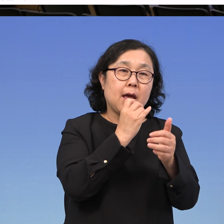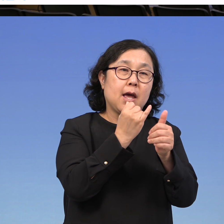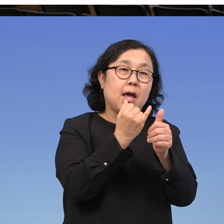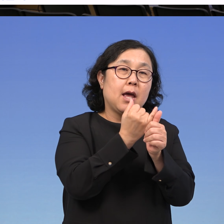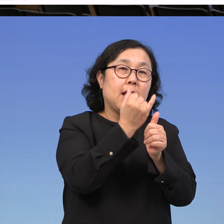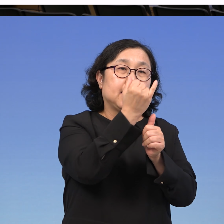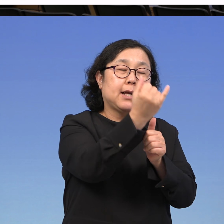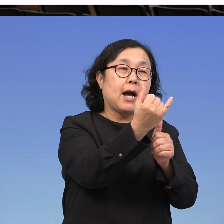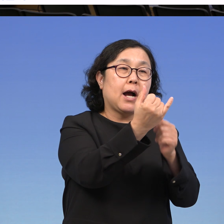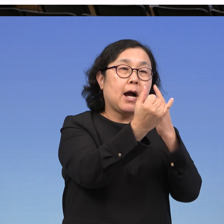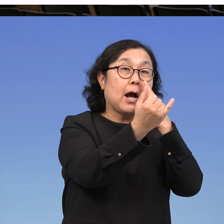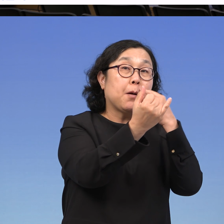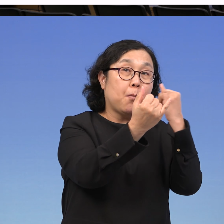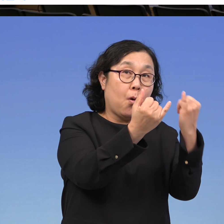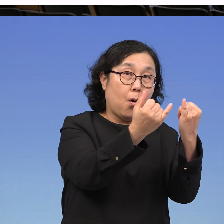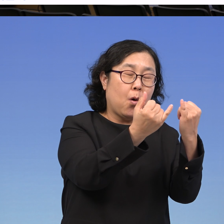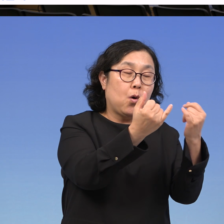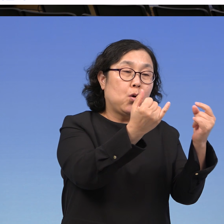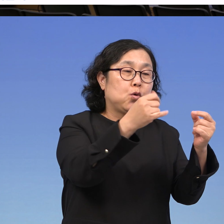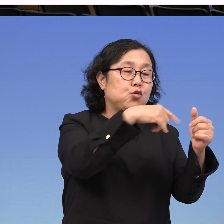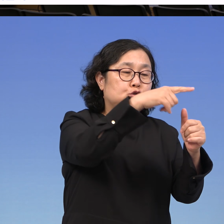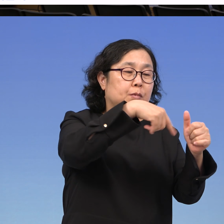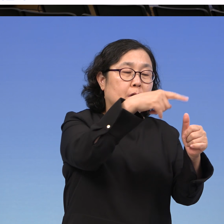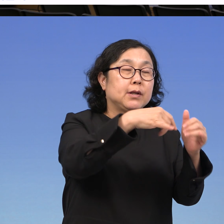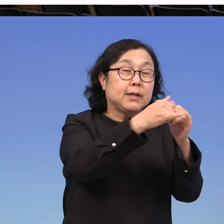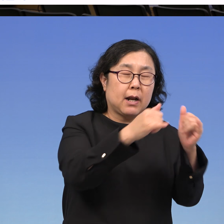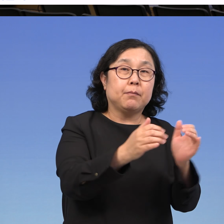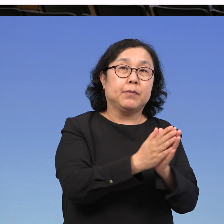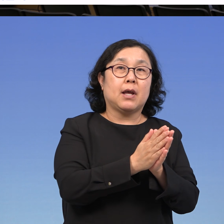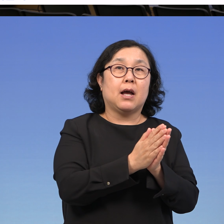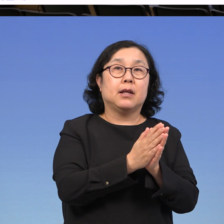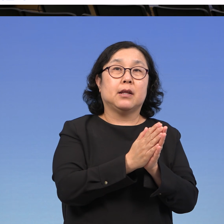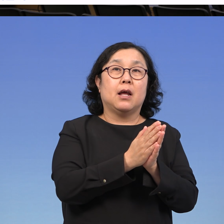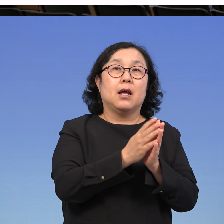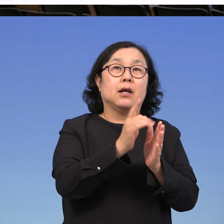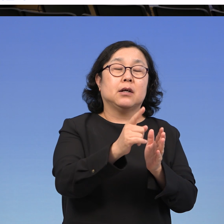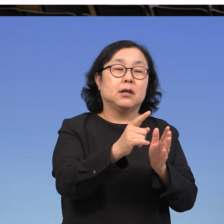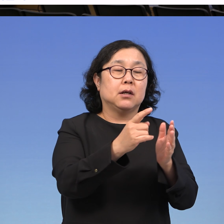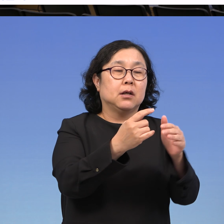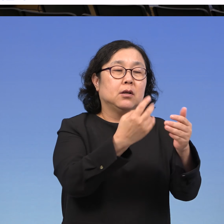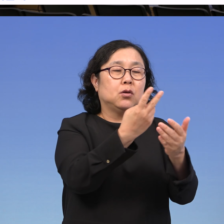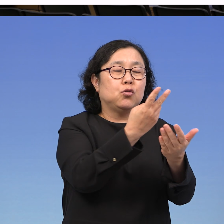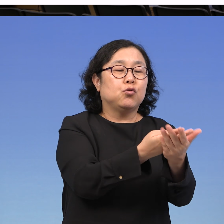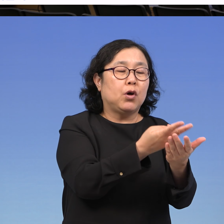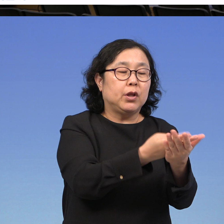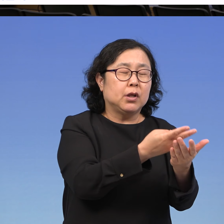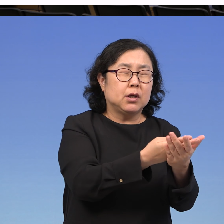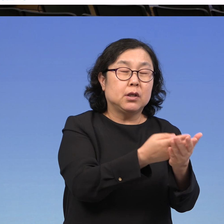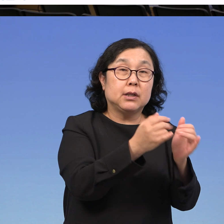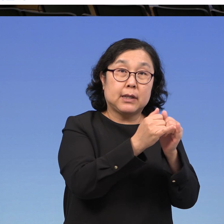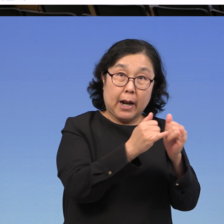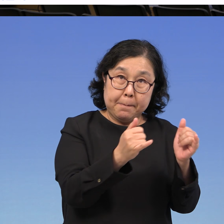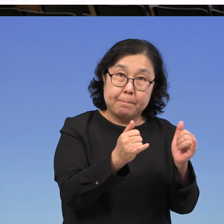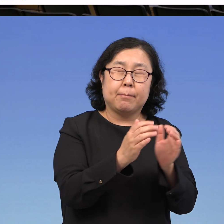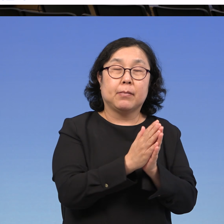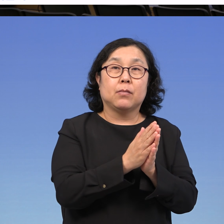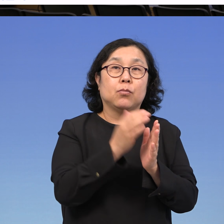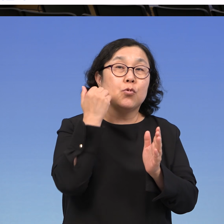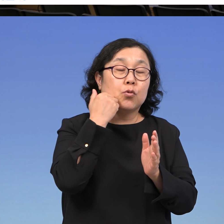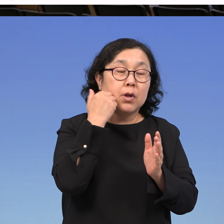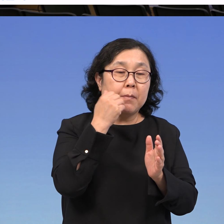시몬의 장모가 열병으로 누워 있는지라 사람들이 있고 그 여자에 대하여 예수께 여짜오되 지금 이 말씀의 배경이 어떻게